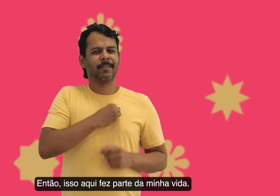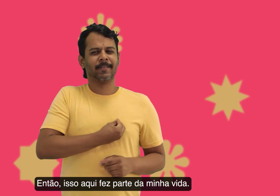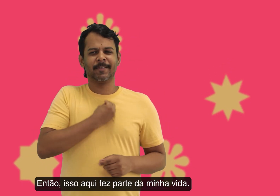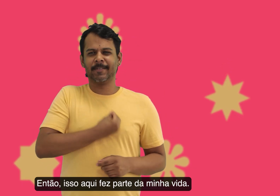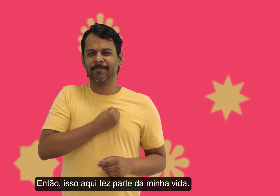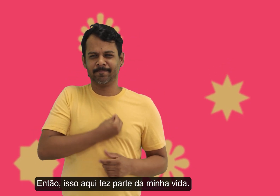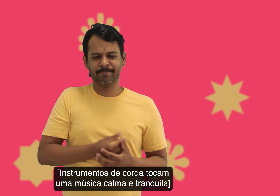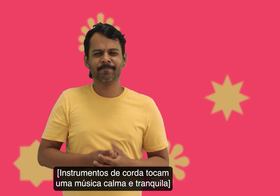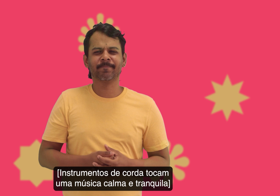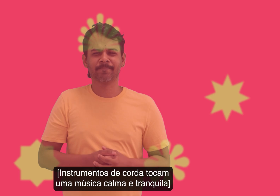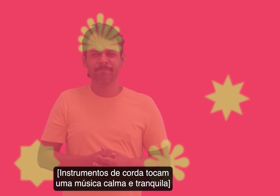vida.